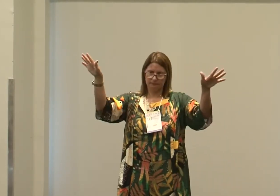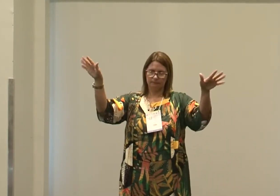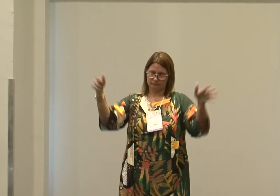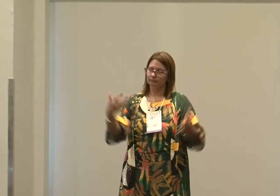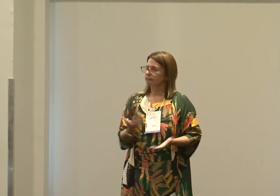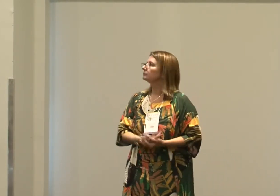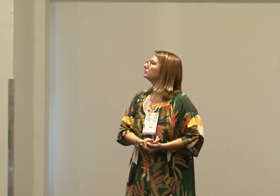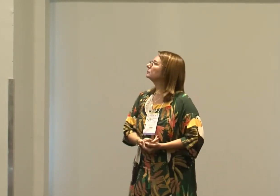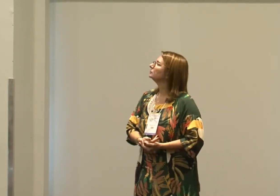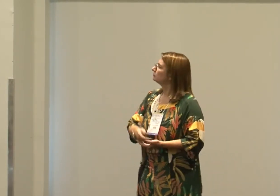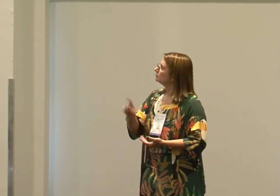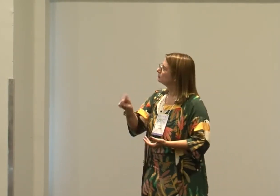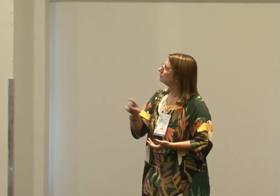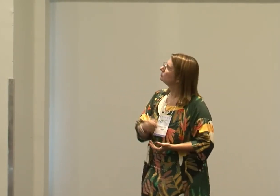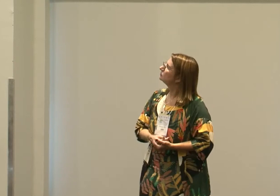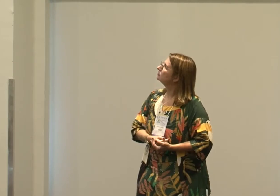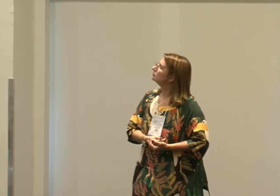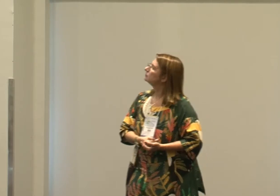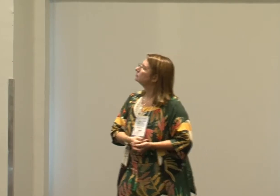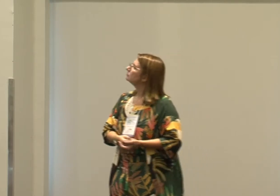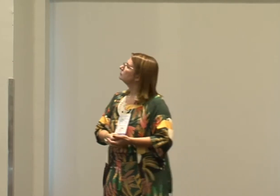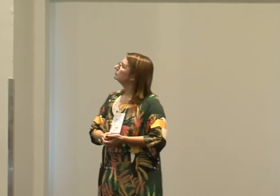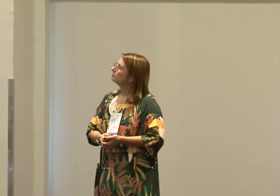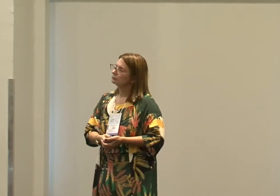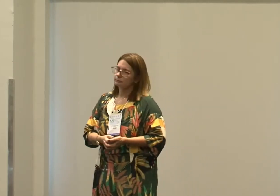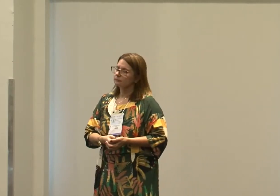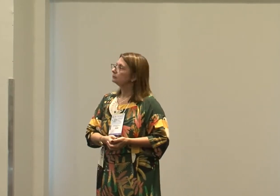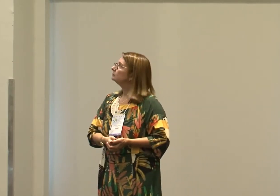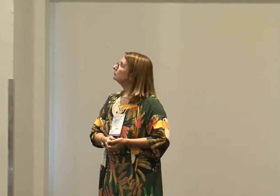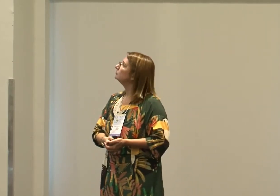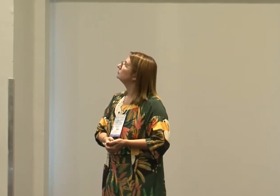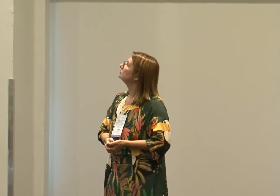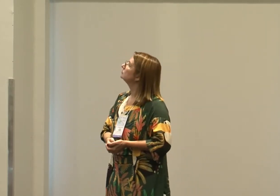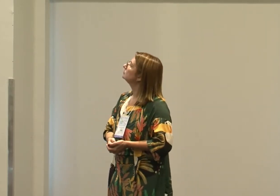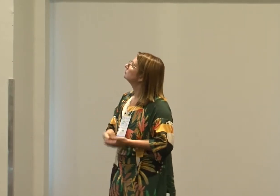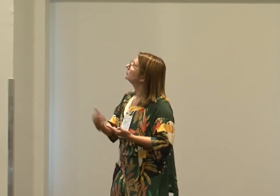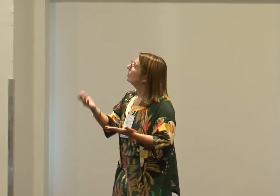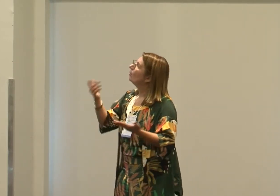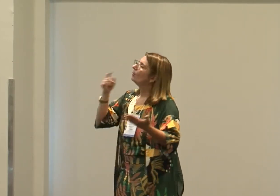funcionar, a gente constrói e registra. Pode passar.